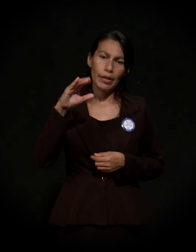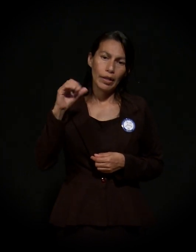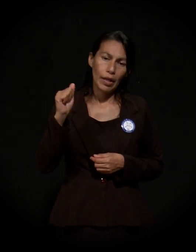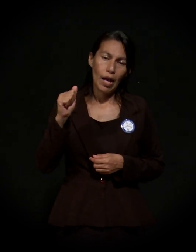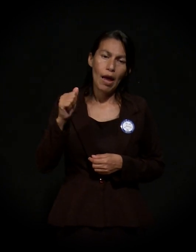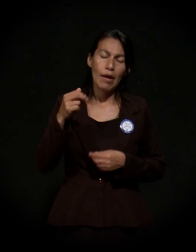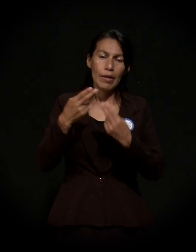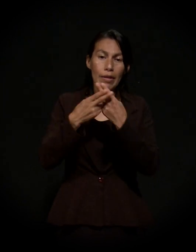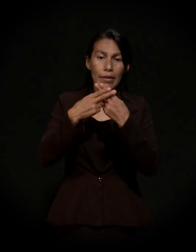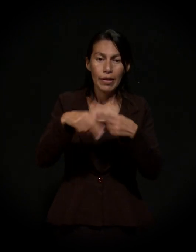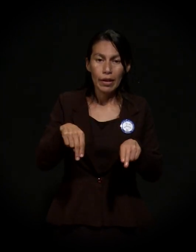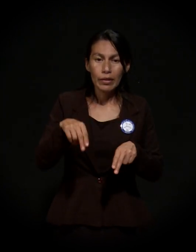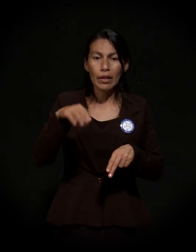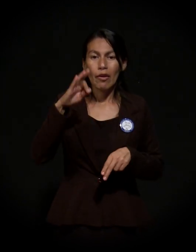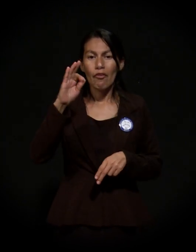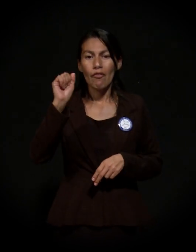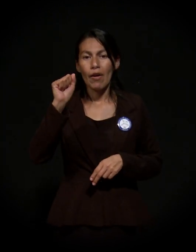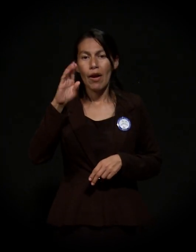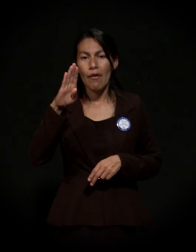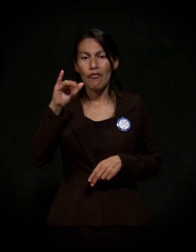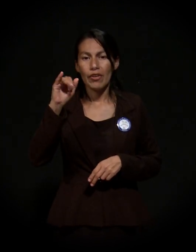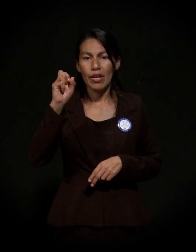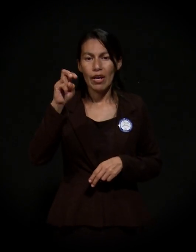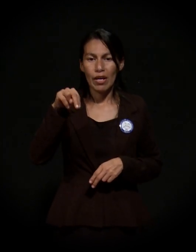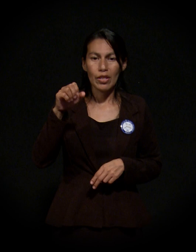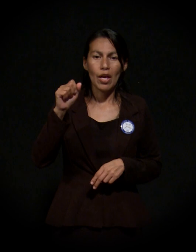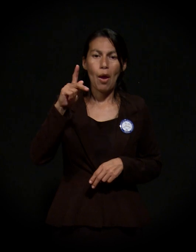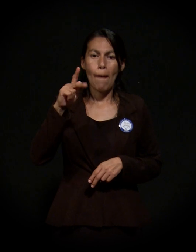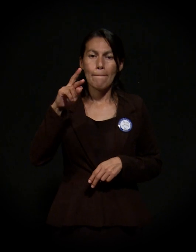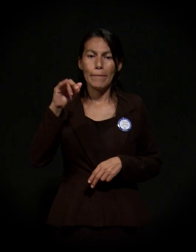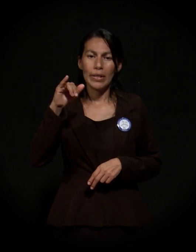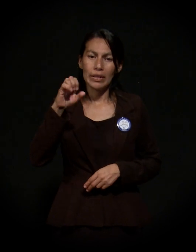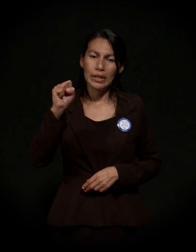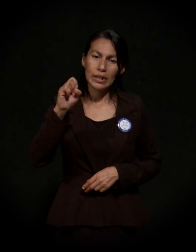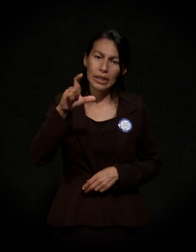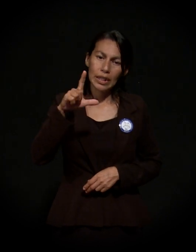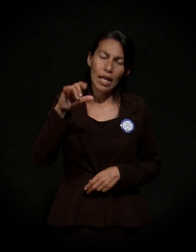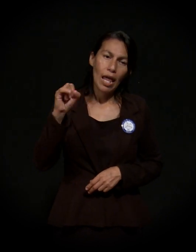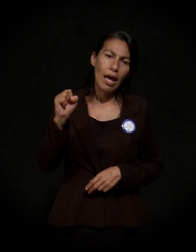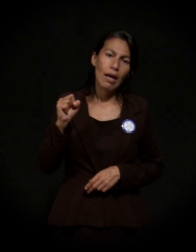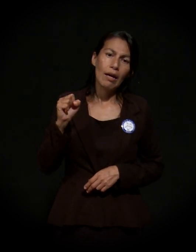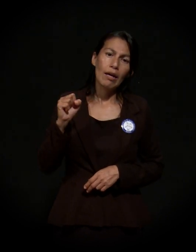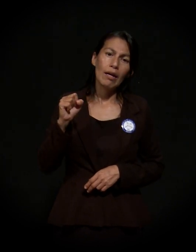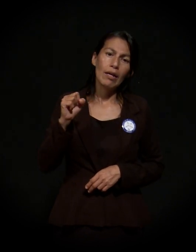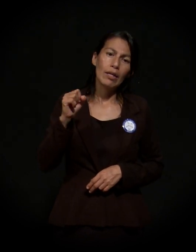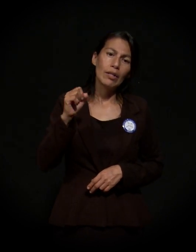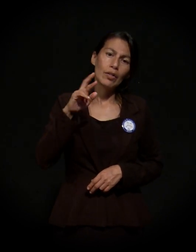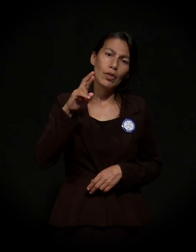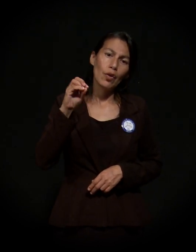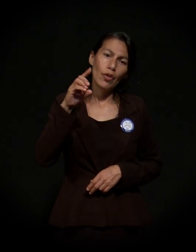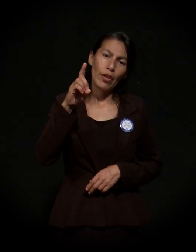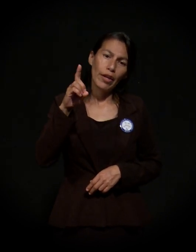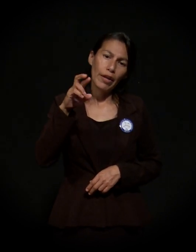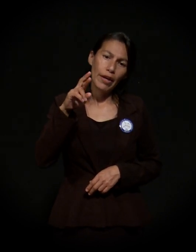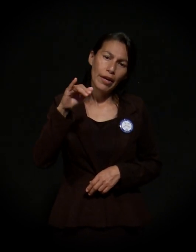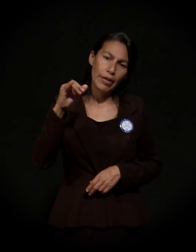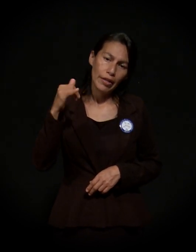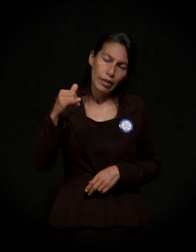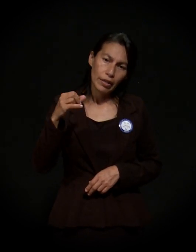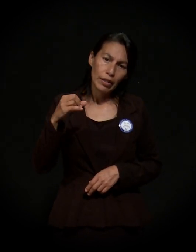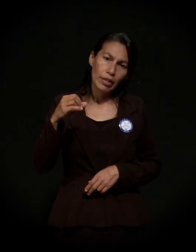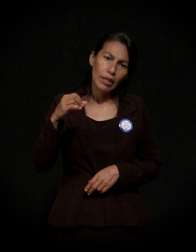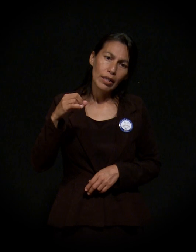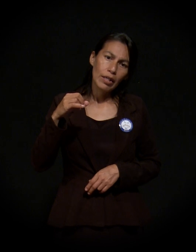mis nietas Fabiana, Priscila, Dayana, Roderick, Levi. Muchas